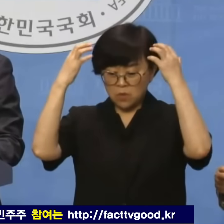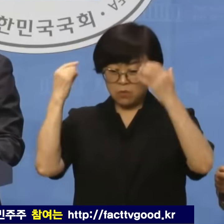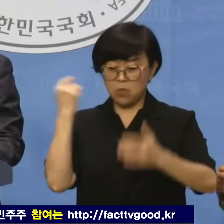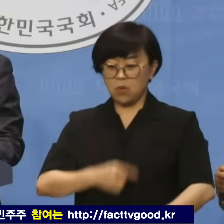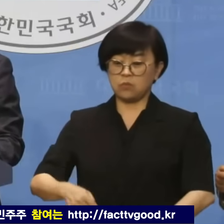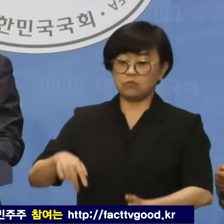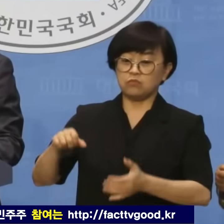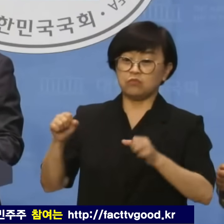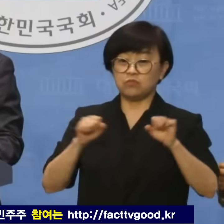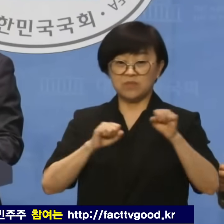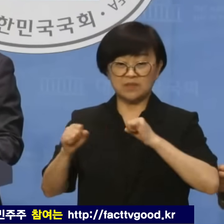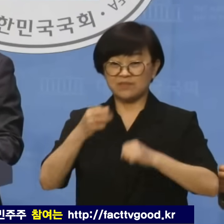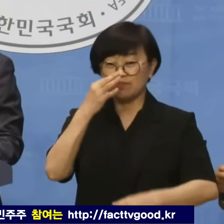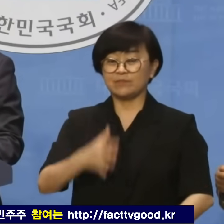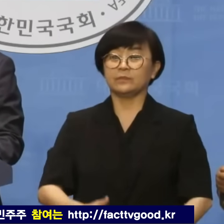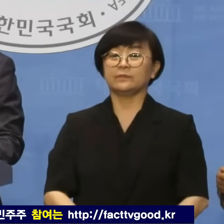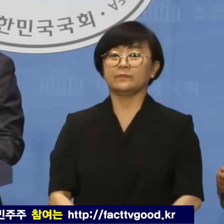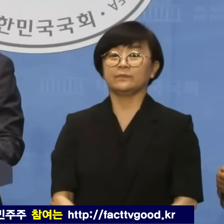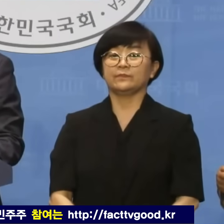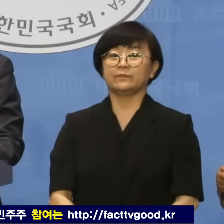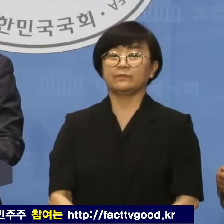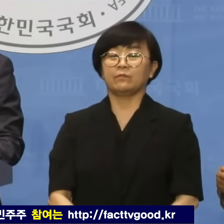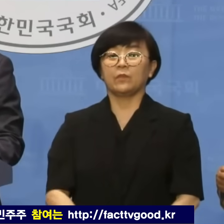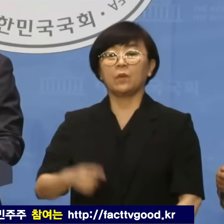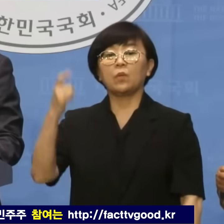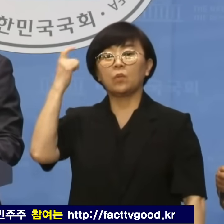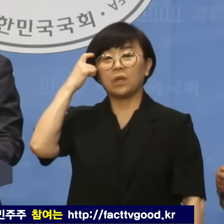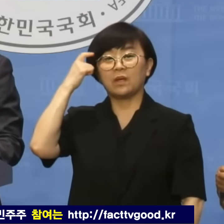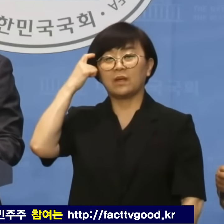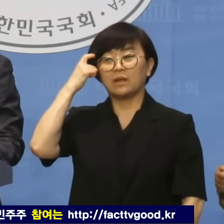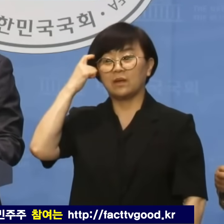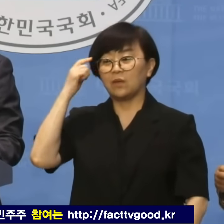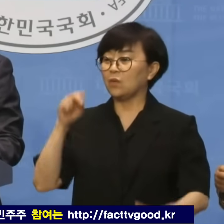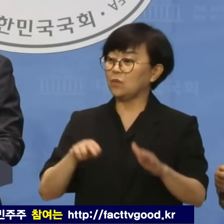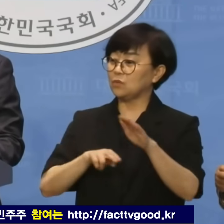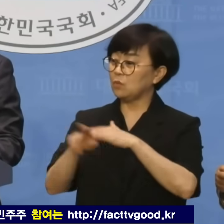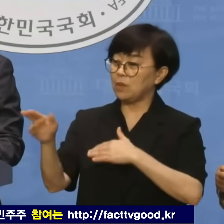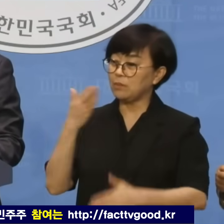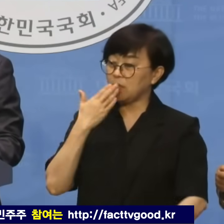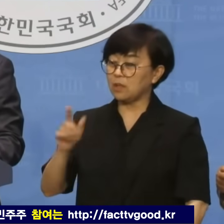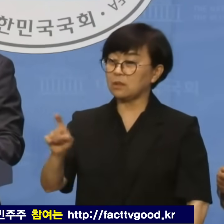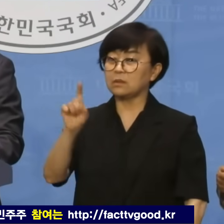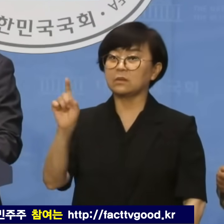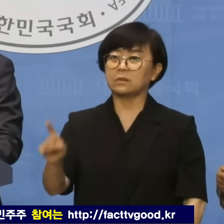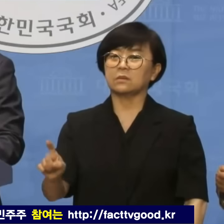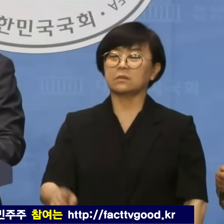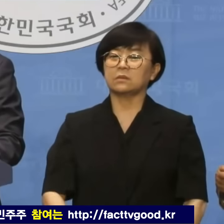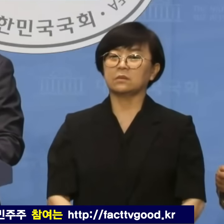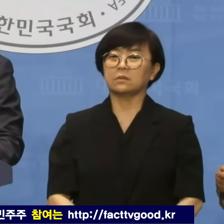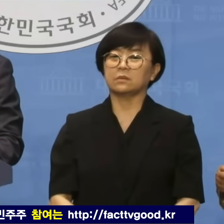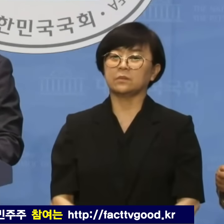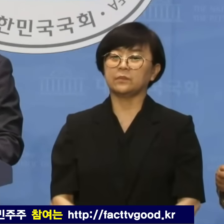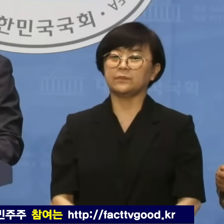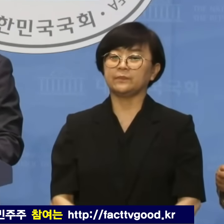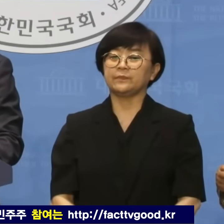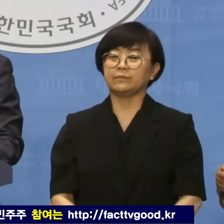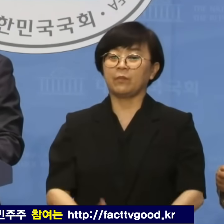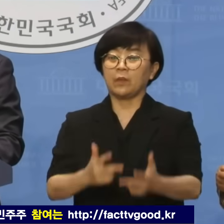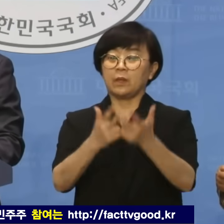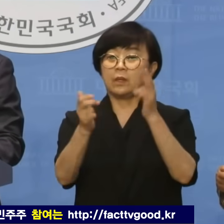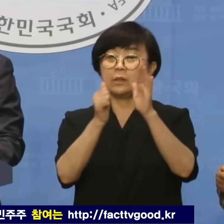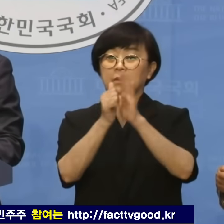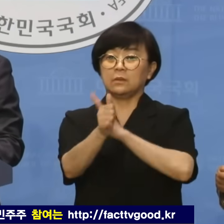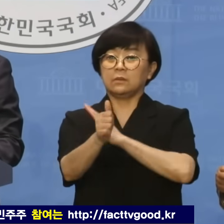것도 힘든 상황입니다. 대체 어디로 도주를 한단 말입니까? 이재명